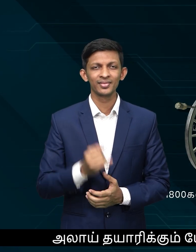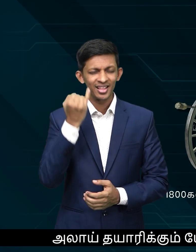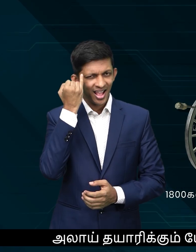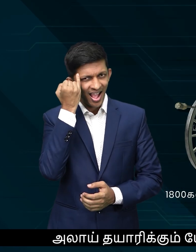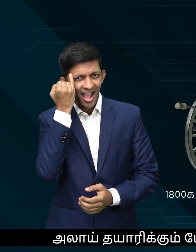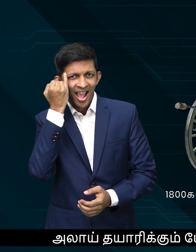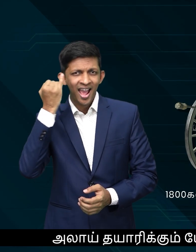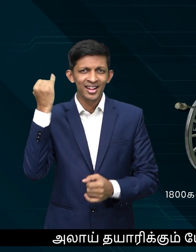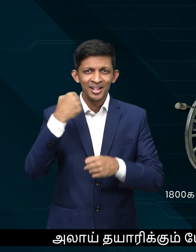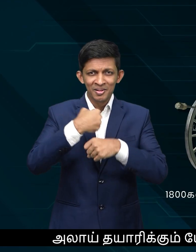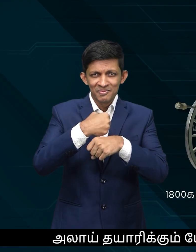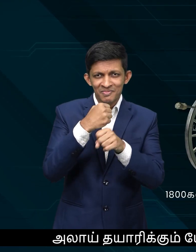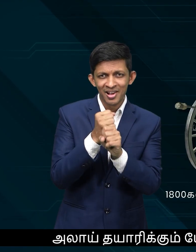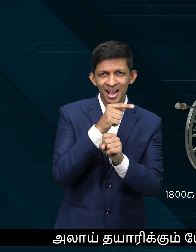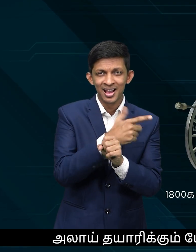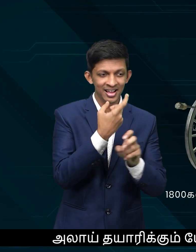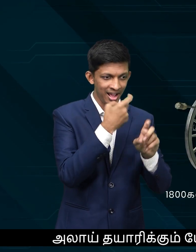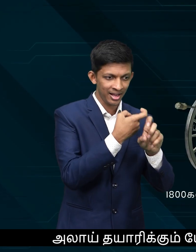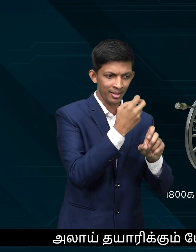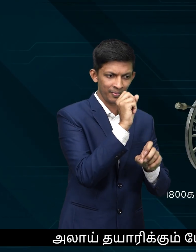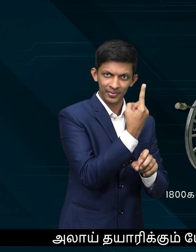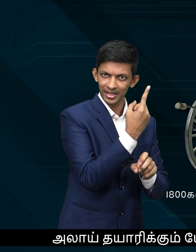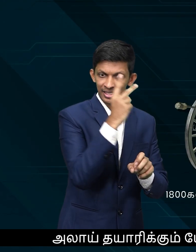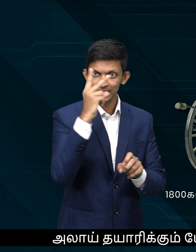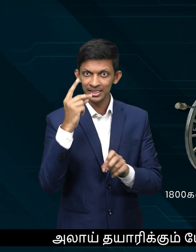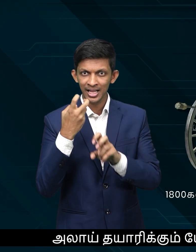அலாய் தயாரிக்கும் யோசனை மிகவும் பழமையானது.